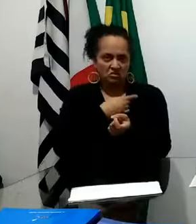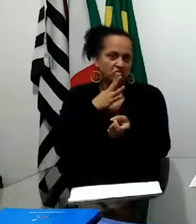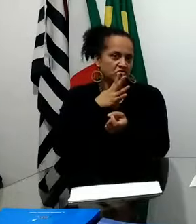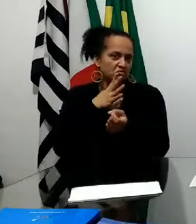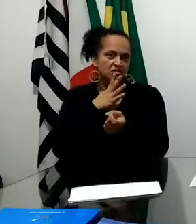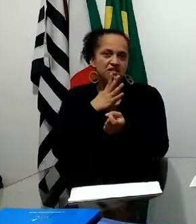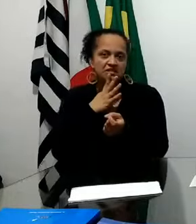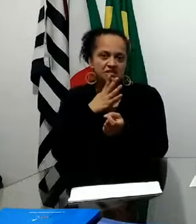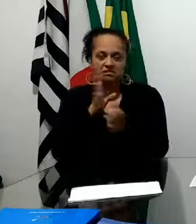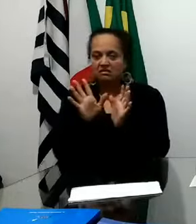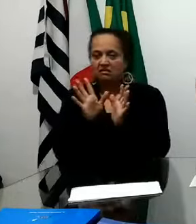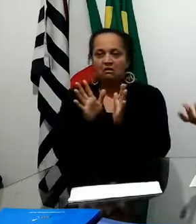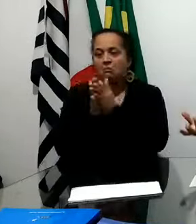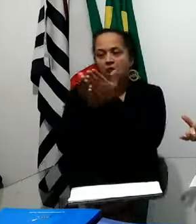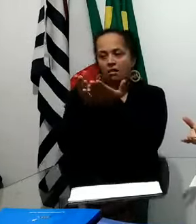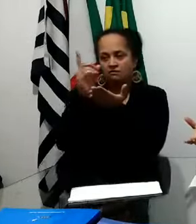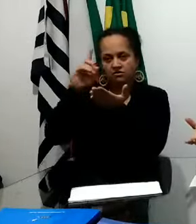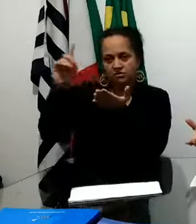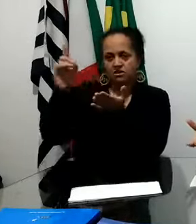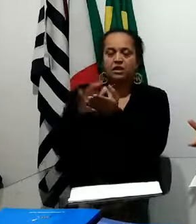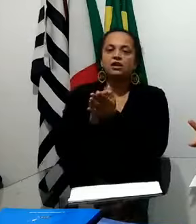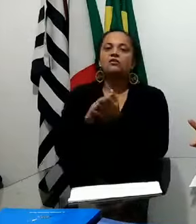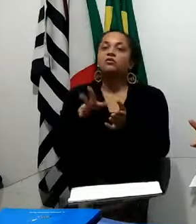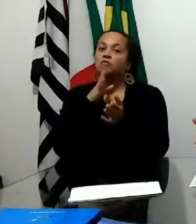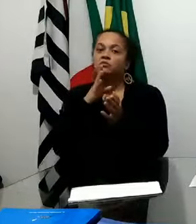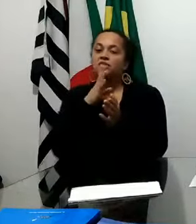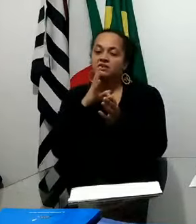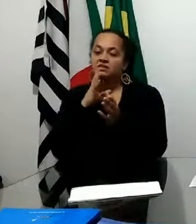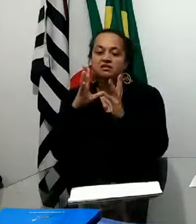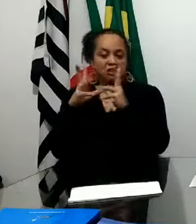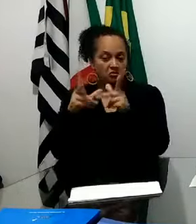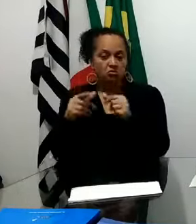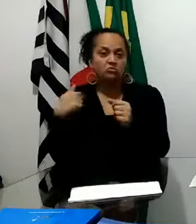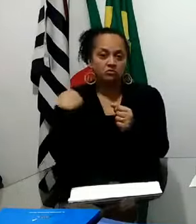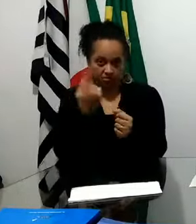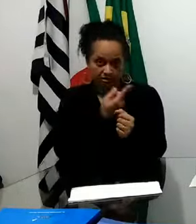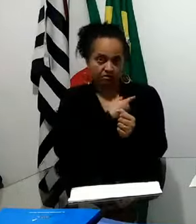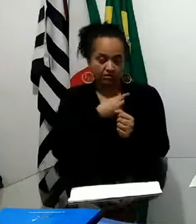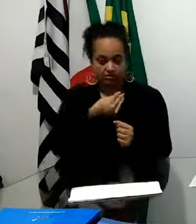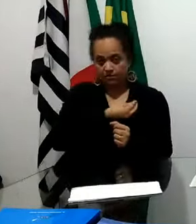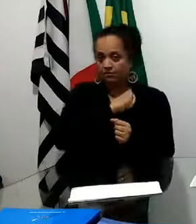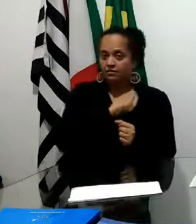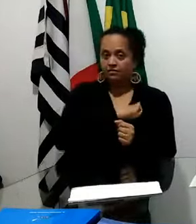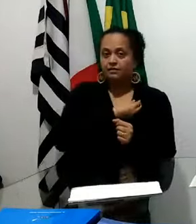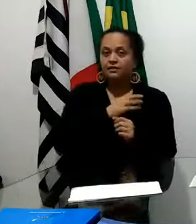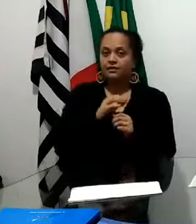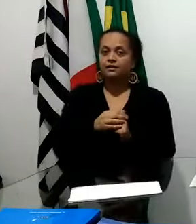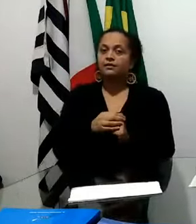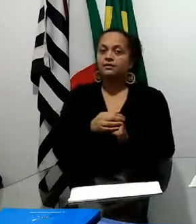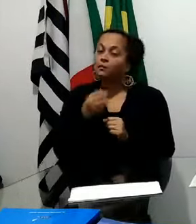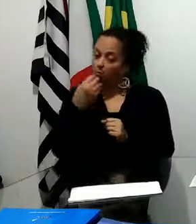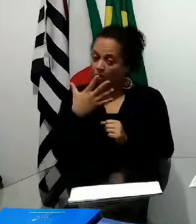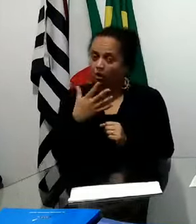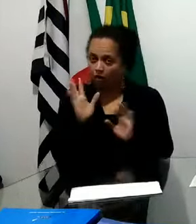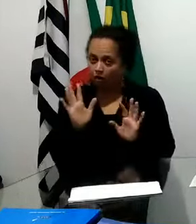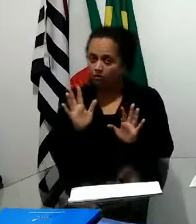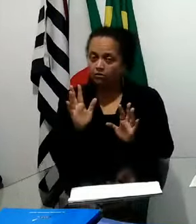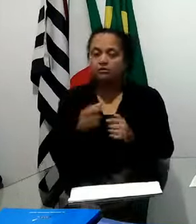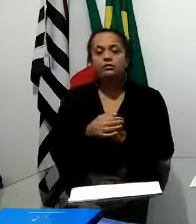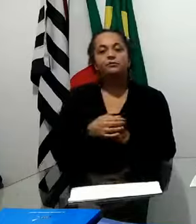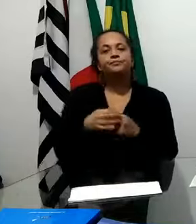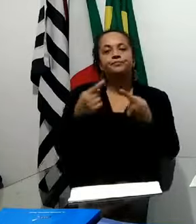fato de conhecermos sobre todos os assuntos referentes à nossa vida, isso não quer dizer nada. Faz parte ter conhecimento. É bom você ter conhecimento